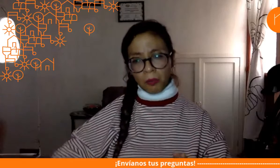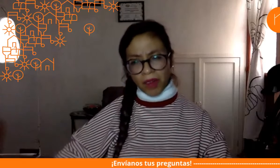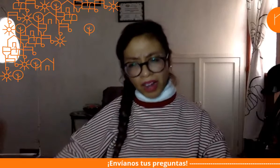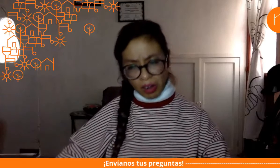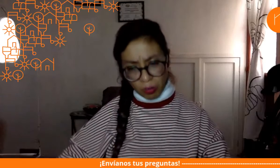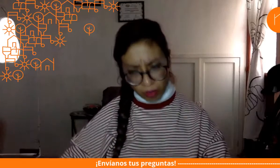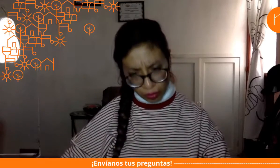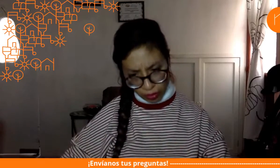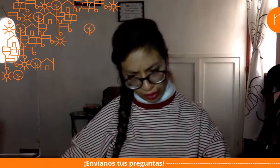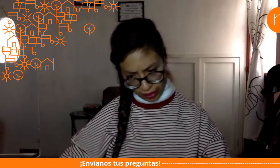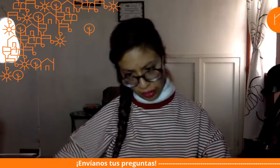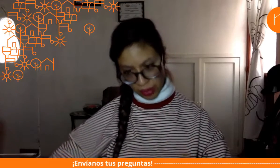Para configurar